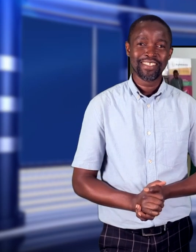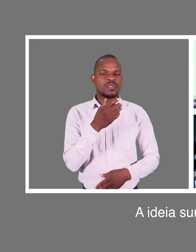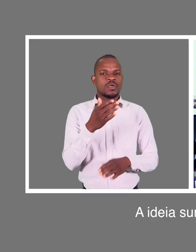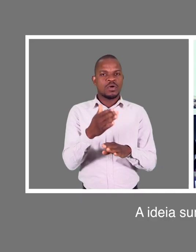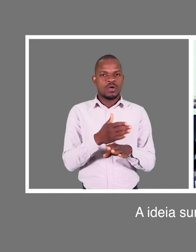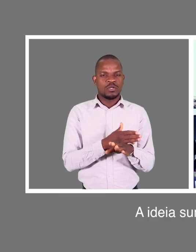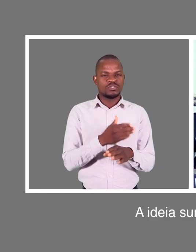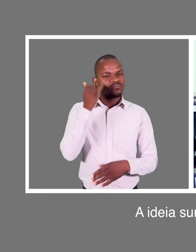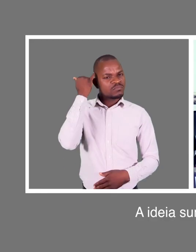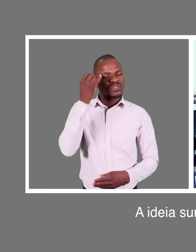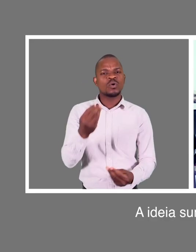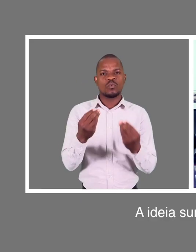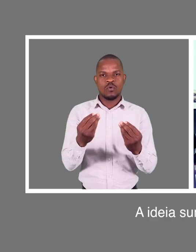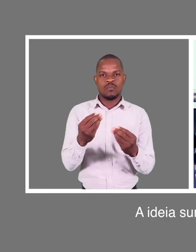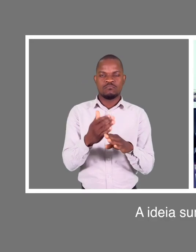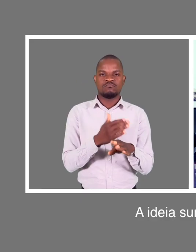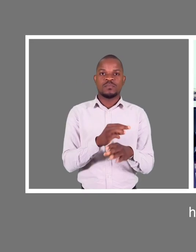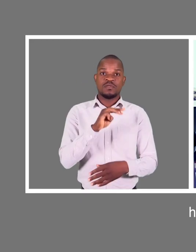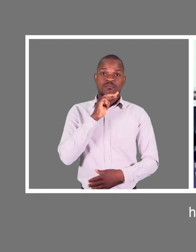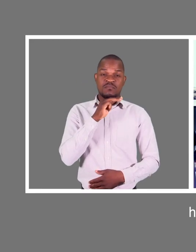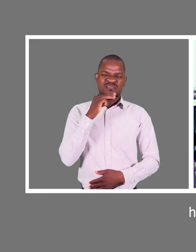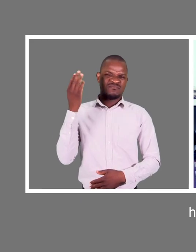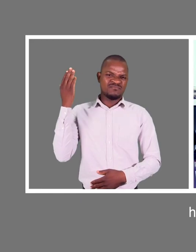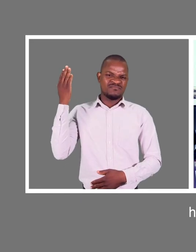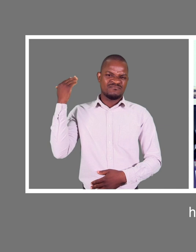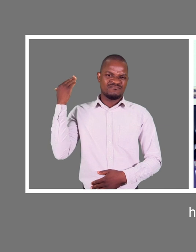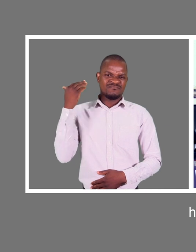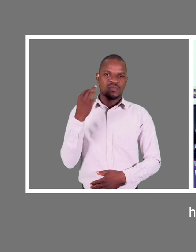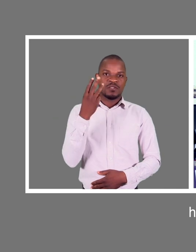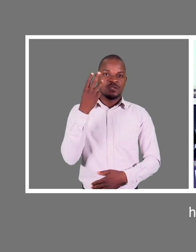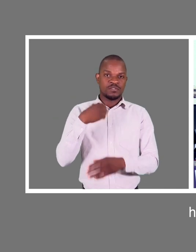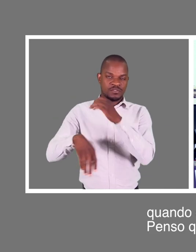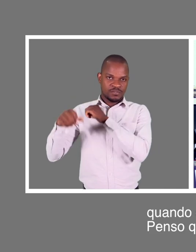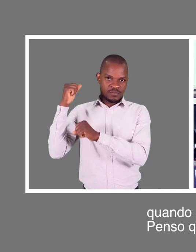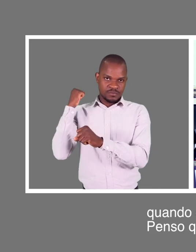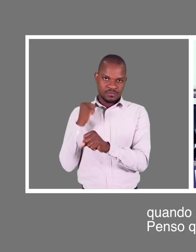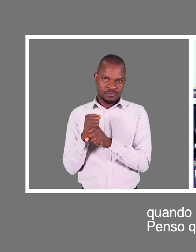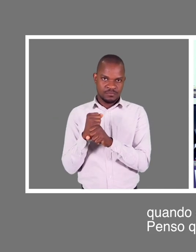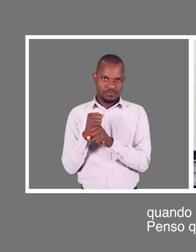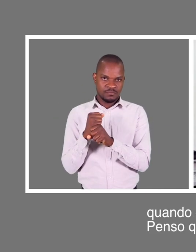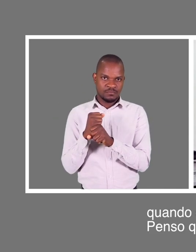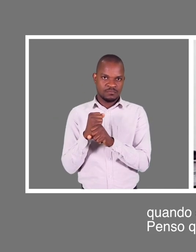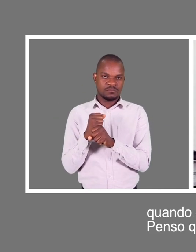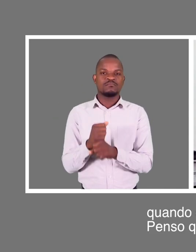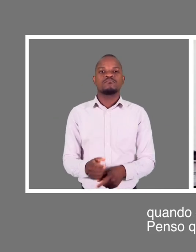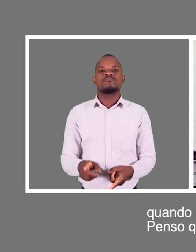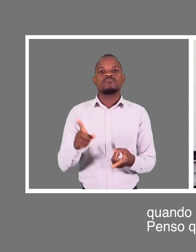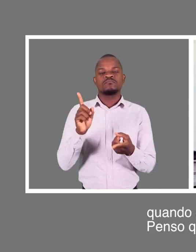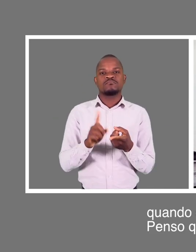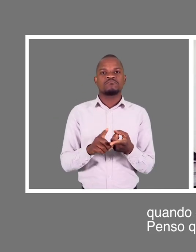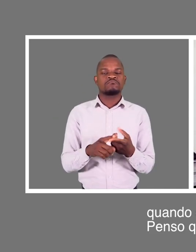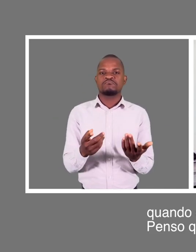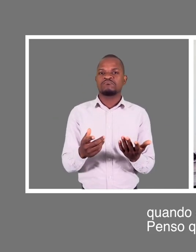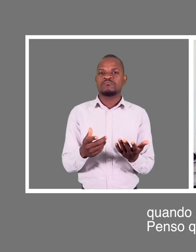A ideia surgiu através da minha mãe, três anos atrás, quando ela